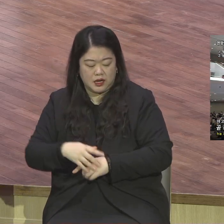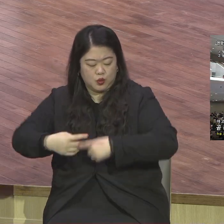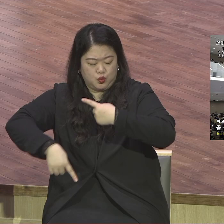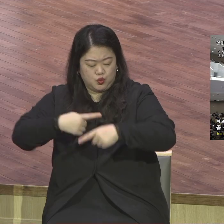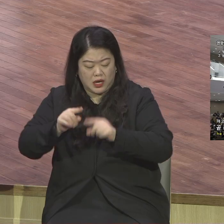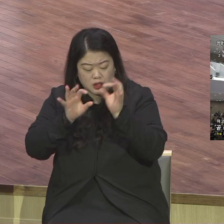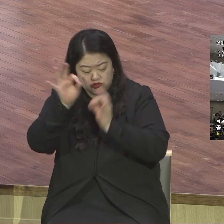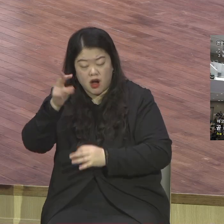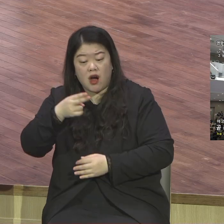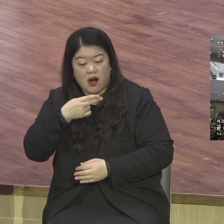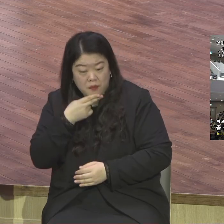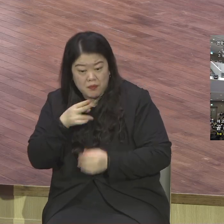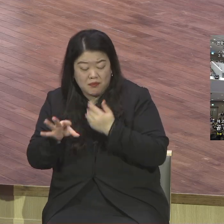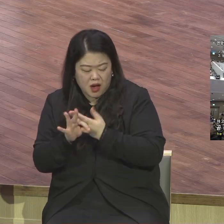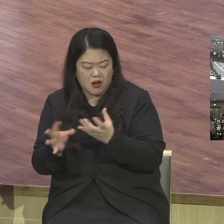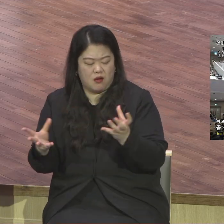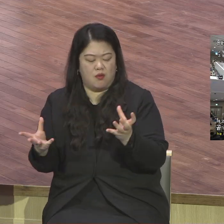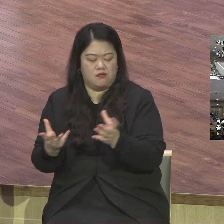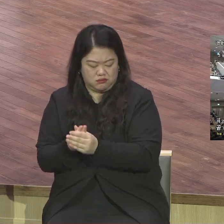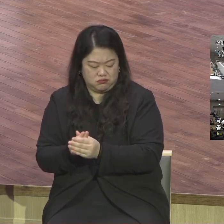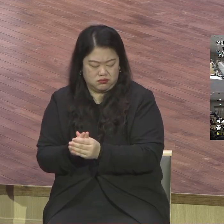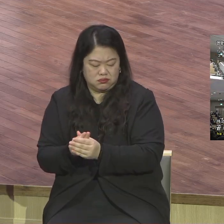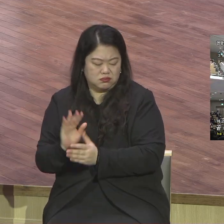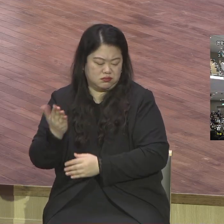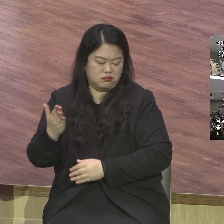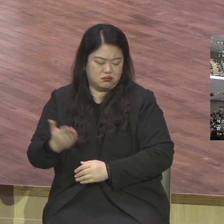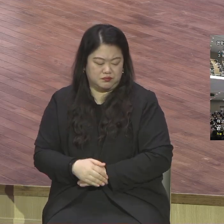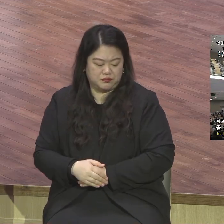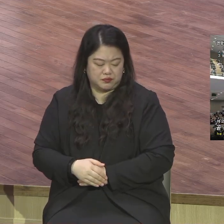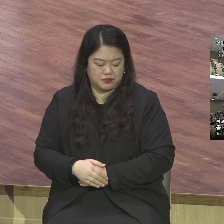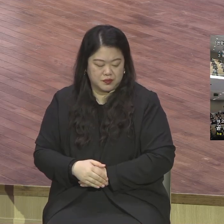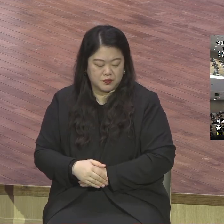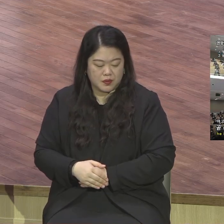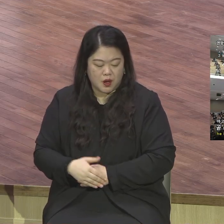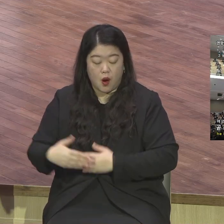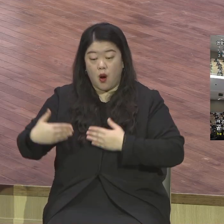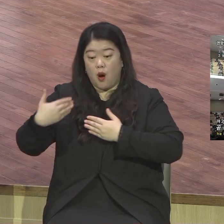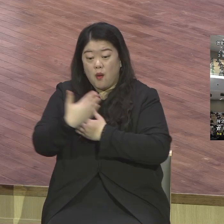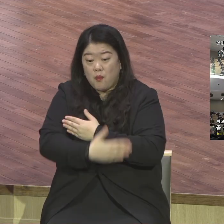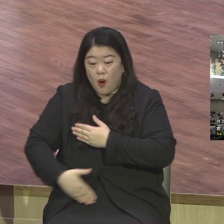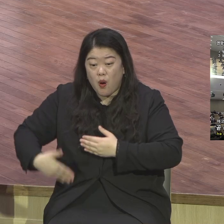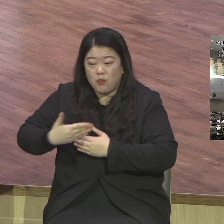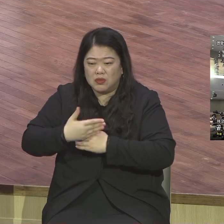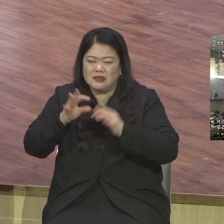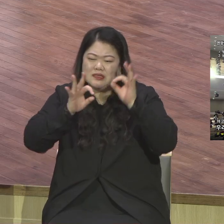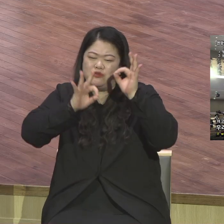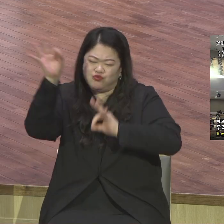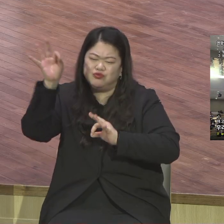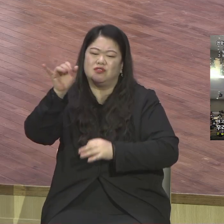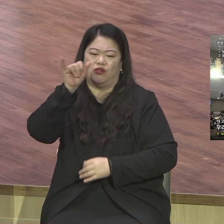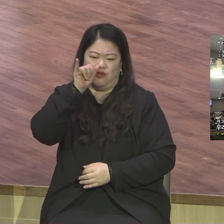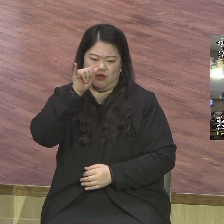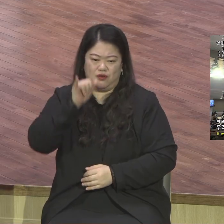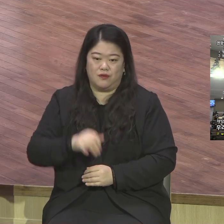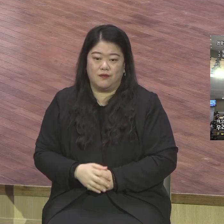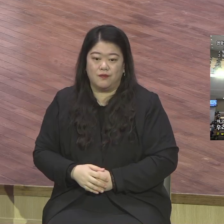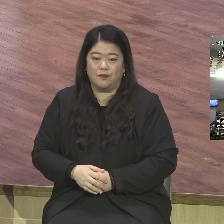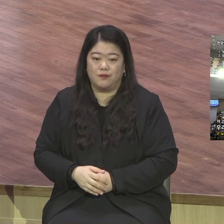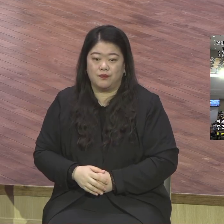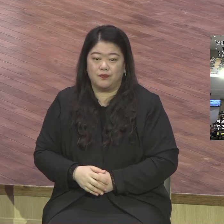자라면 곧 온전한 사람이라 능히 온몸도 굴레 씌우리라. 우리가